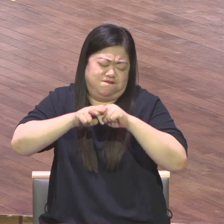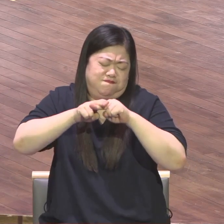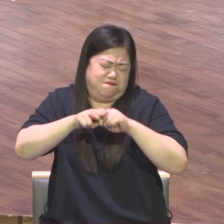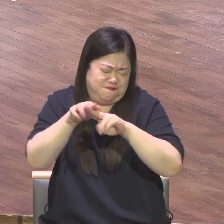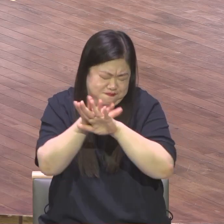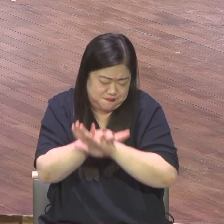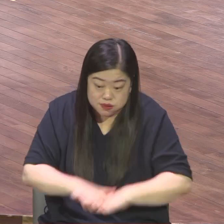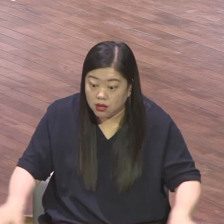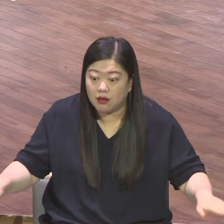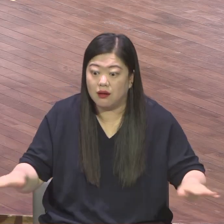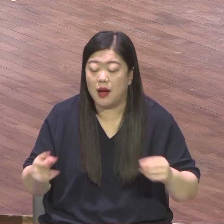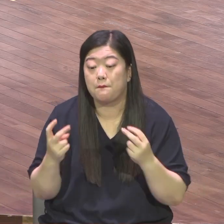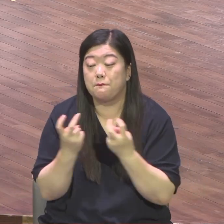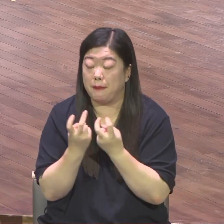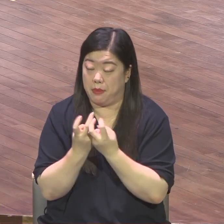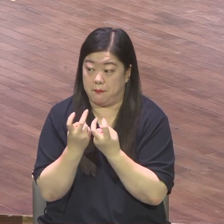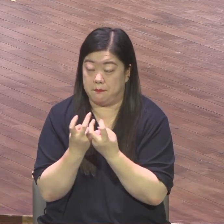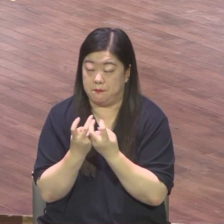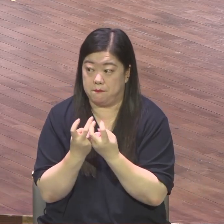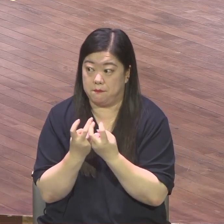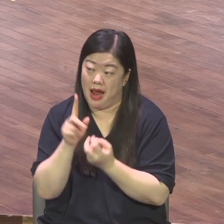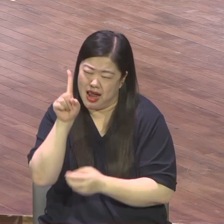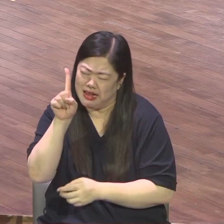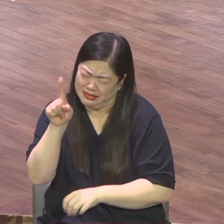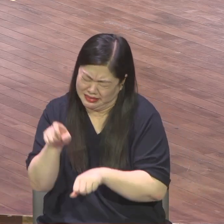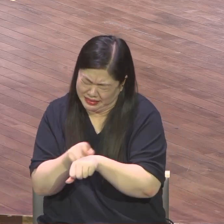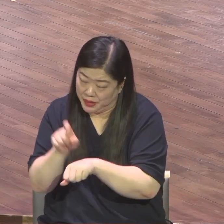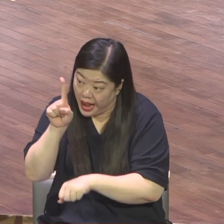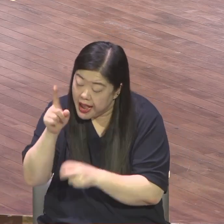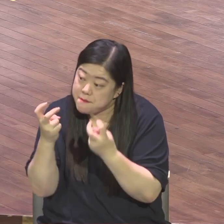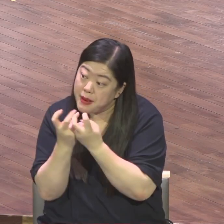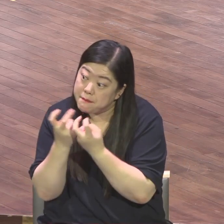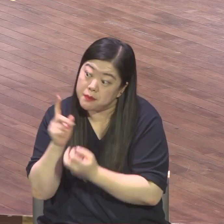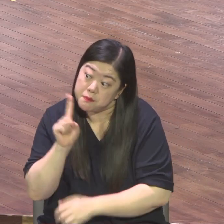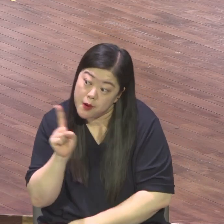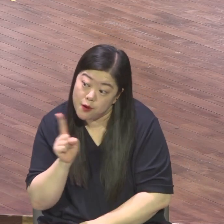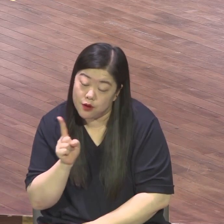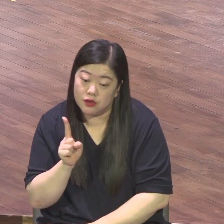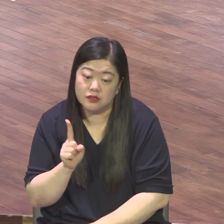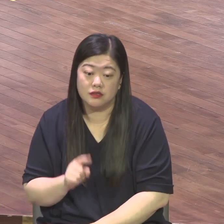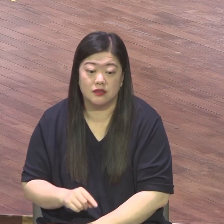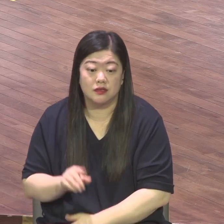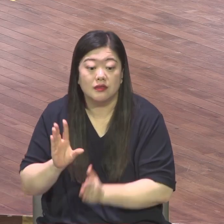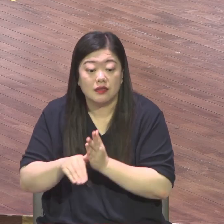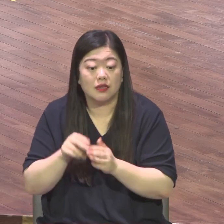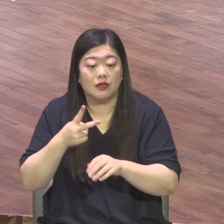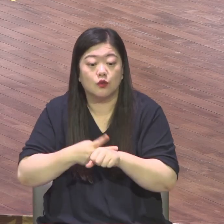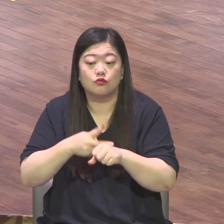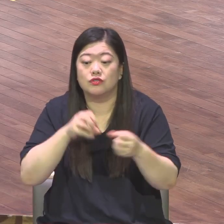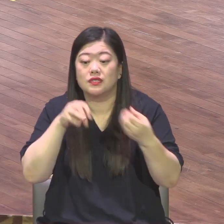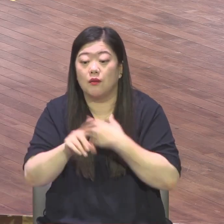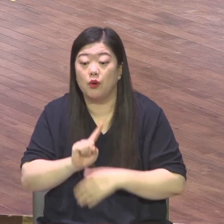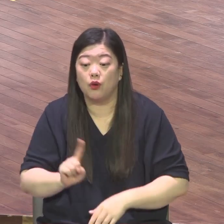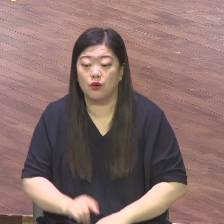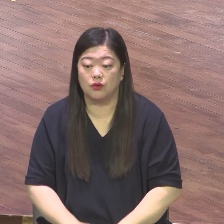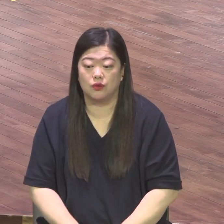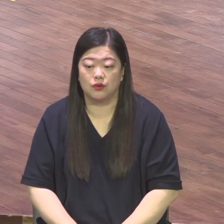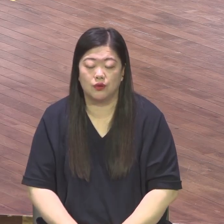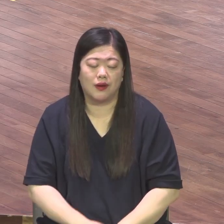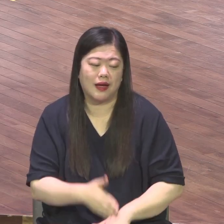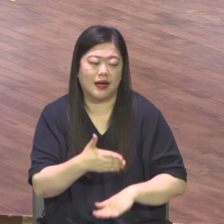한마디만 한 단어만 말한다면 무엇입니까? 그러니까 이 교수님이 딱 한마디 했어요. 감사